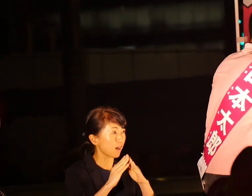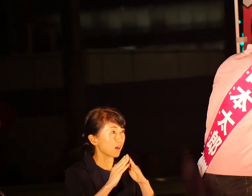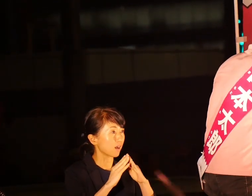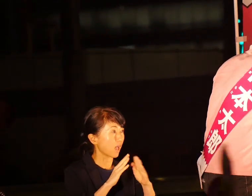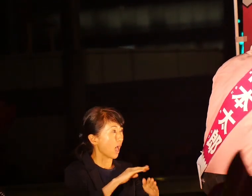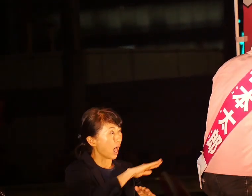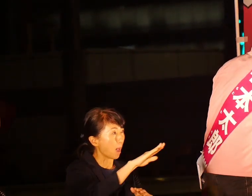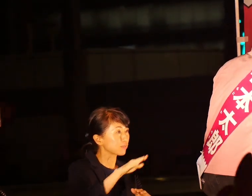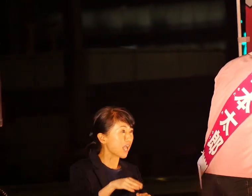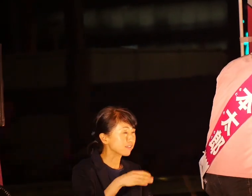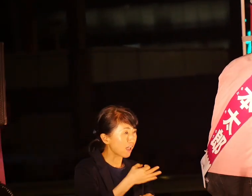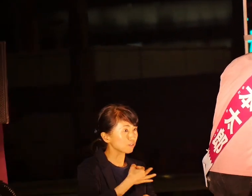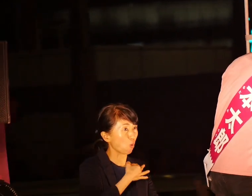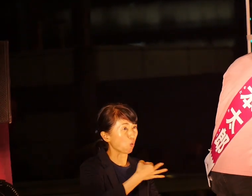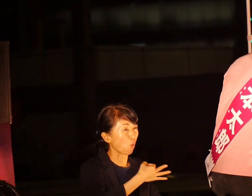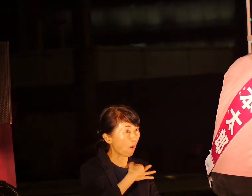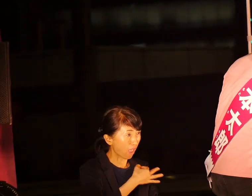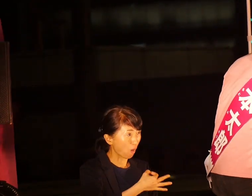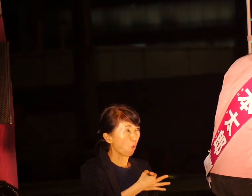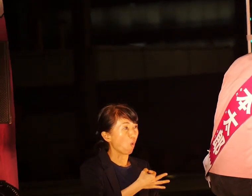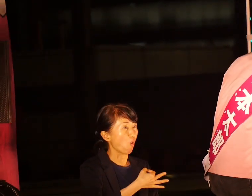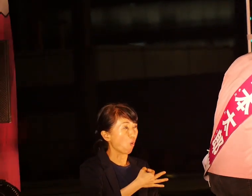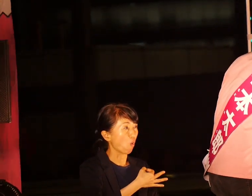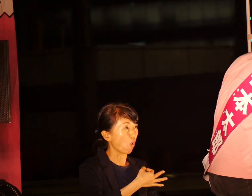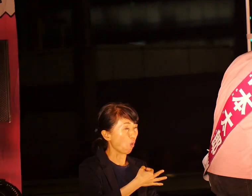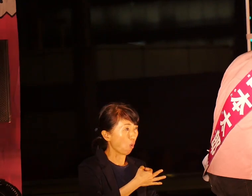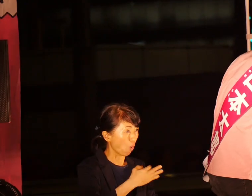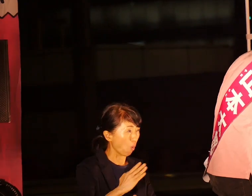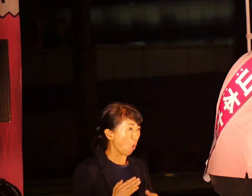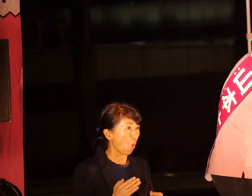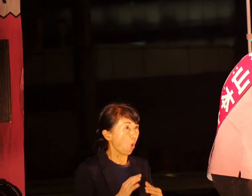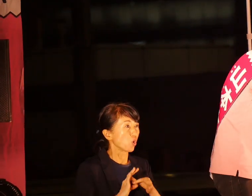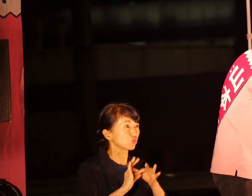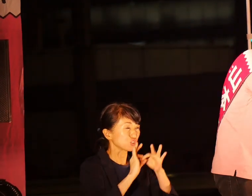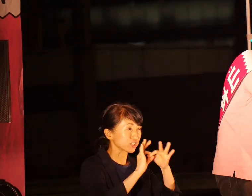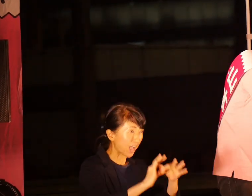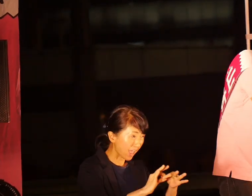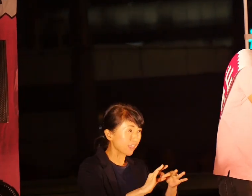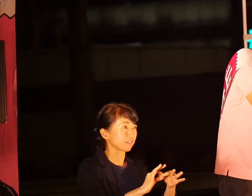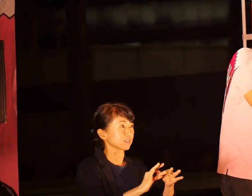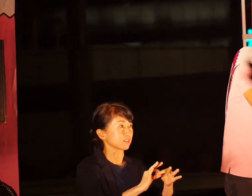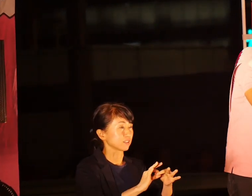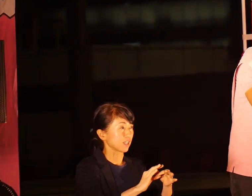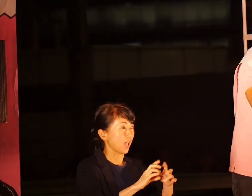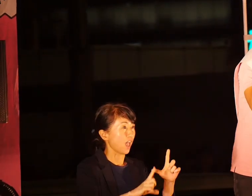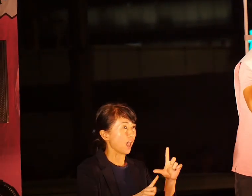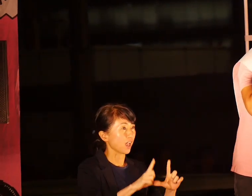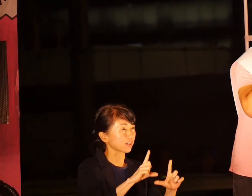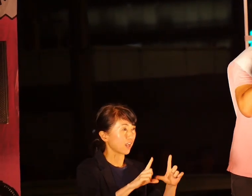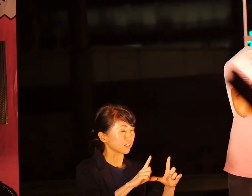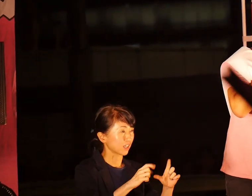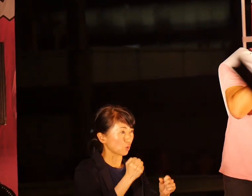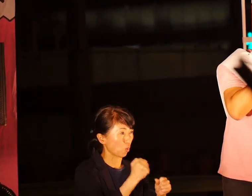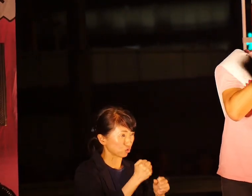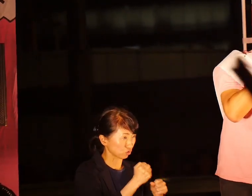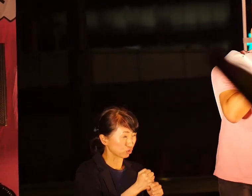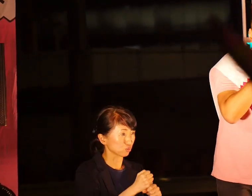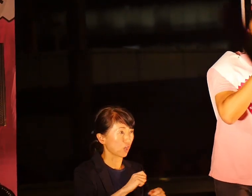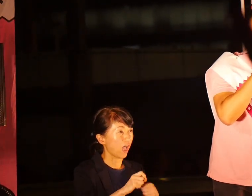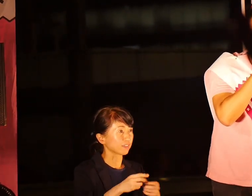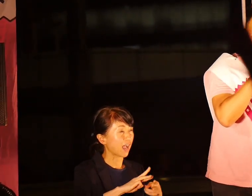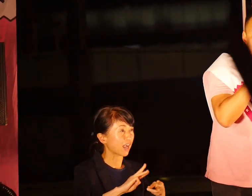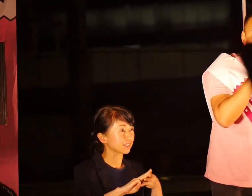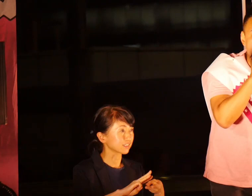皆さんの声を直接伝え、そしてそれを形にするどころか、永田町の論理